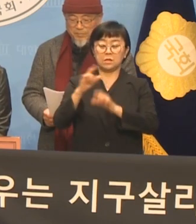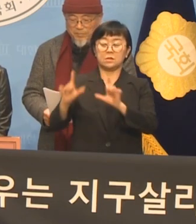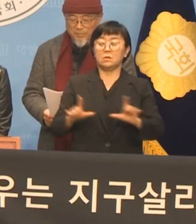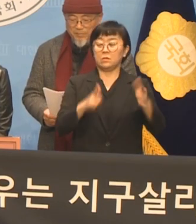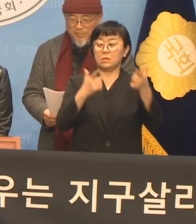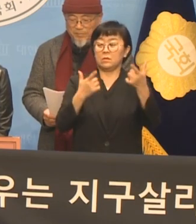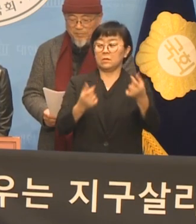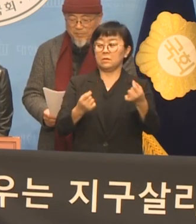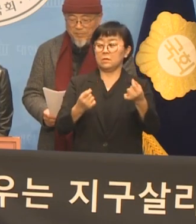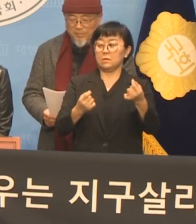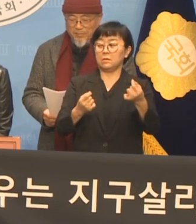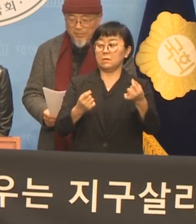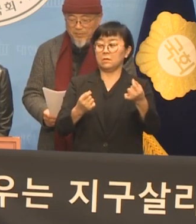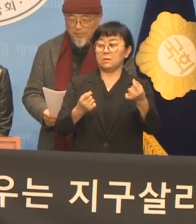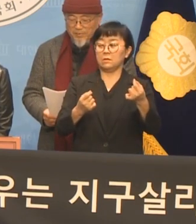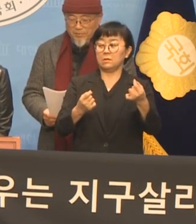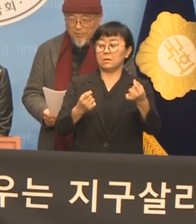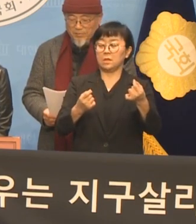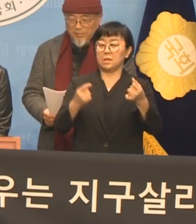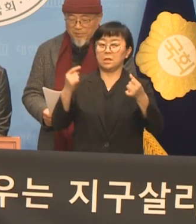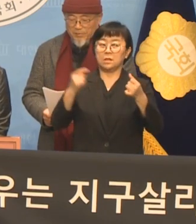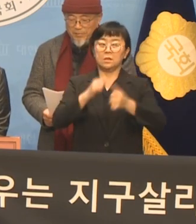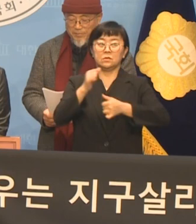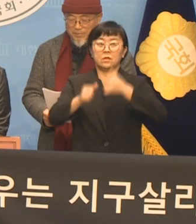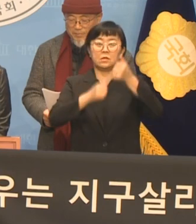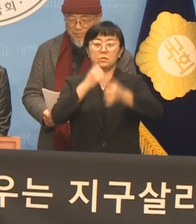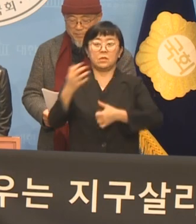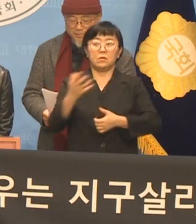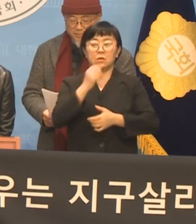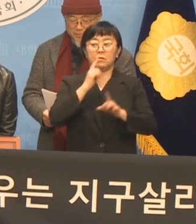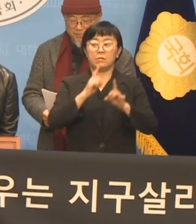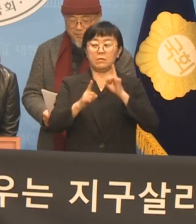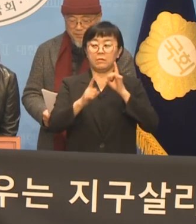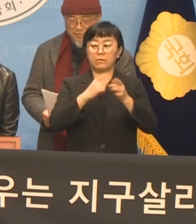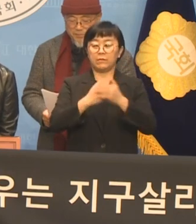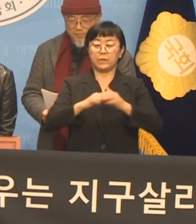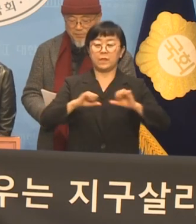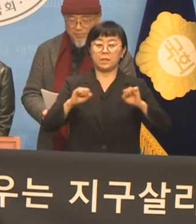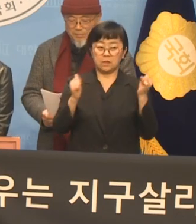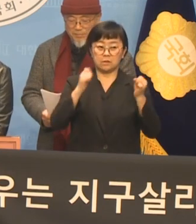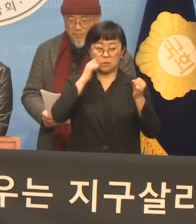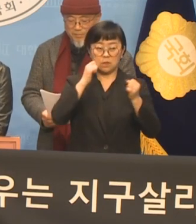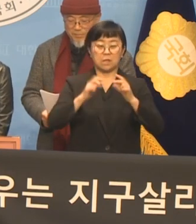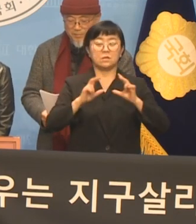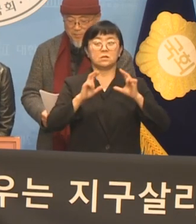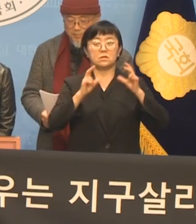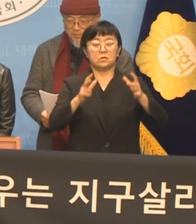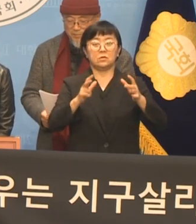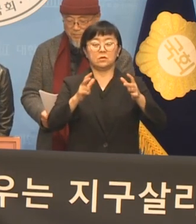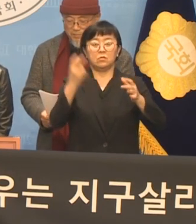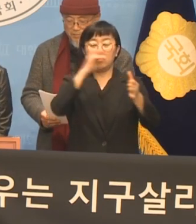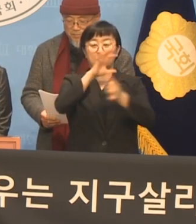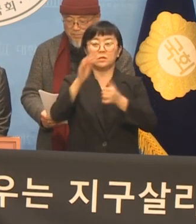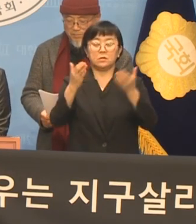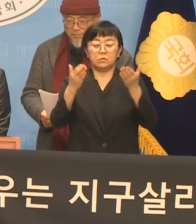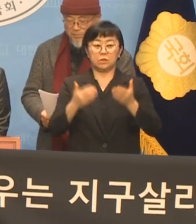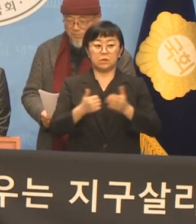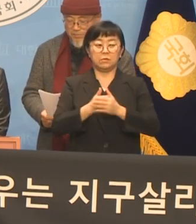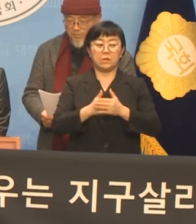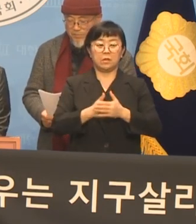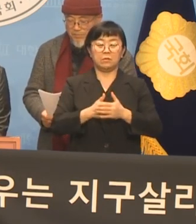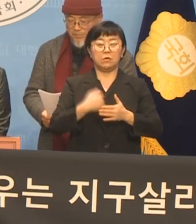같이 하라는 조상님의 거룩한 말씀을 따르지 못해 지구를 못 지킨다면 무슨